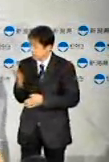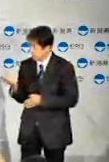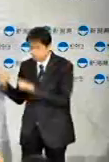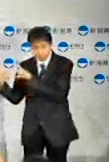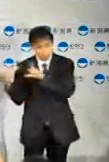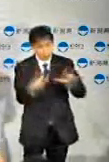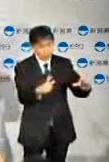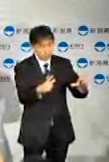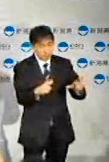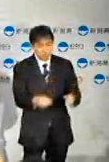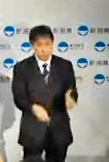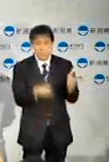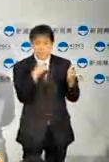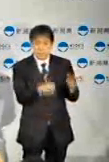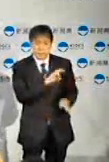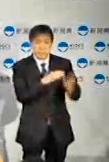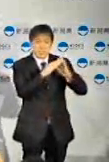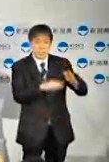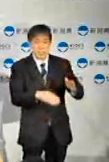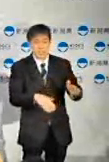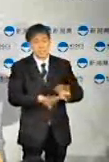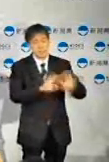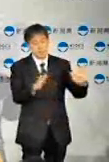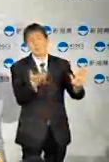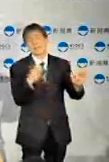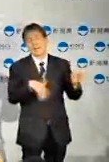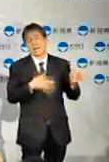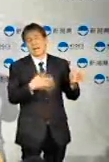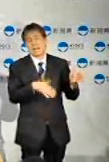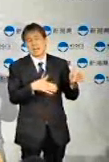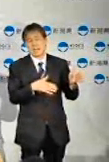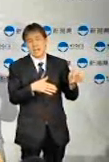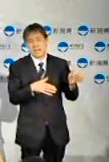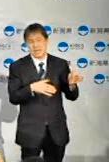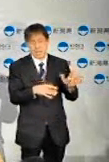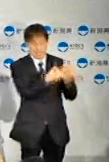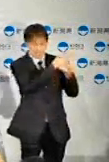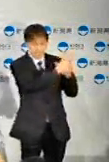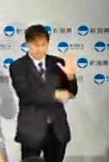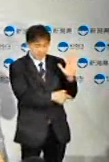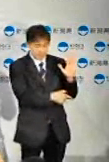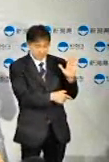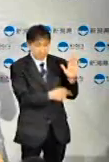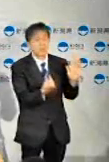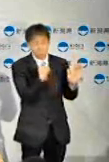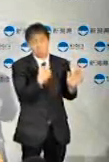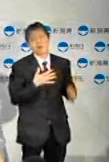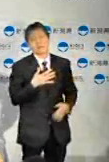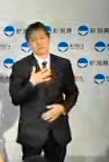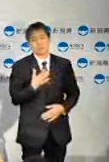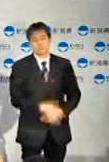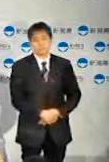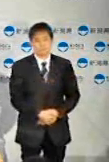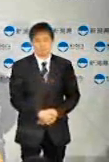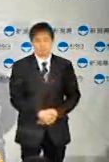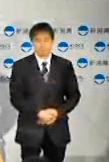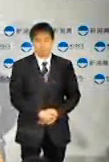ご所感を伺います。 はい、規制委員会まだ開かれてないと思いますけれども、議題になっているのは承知しています。